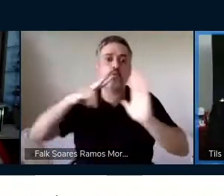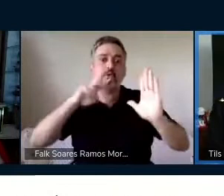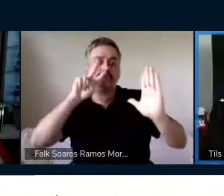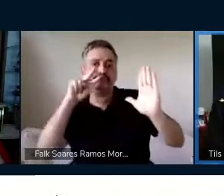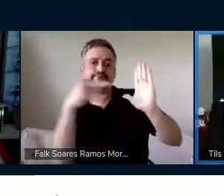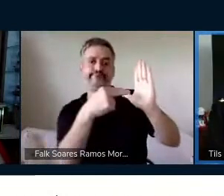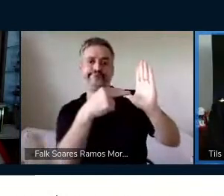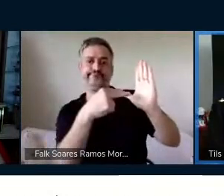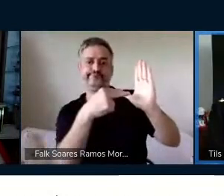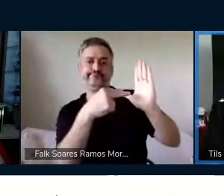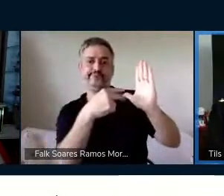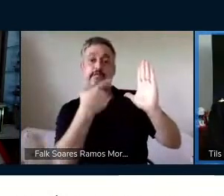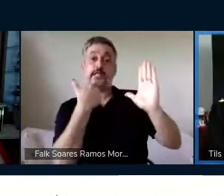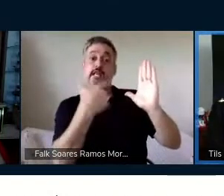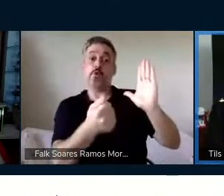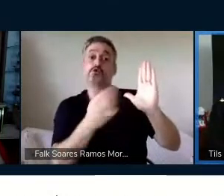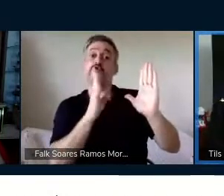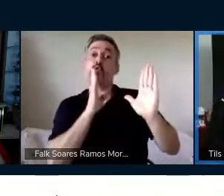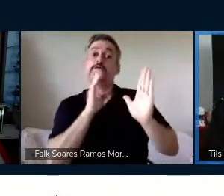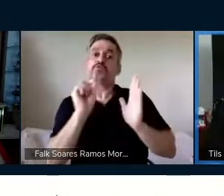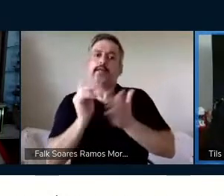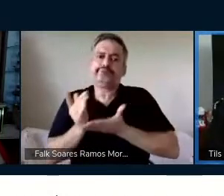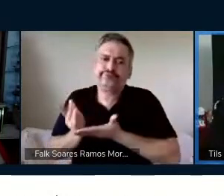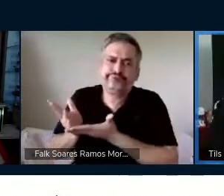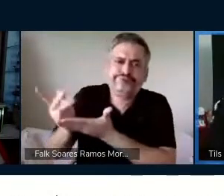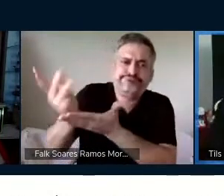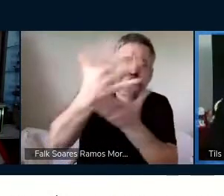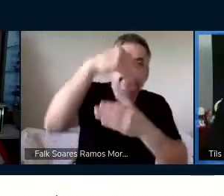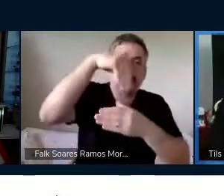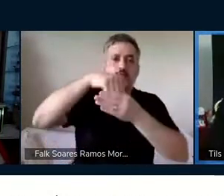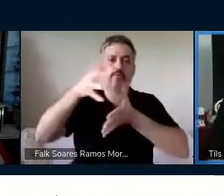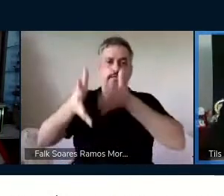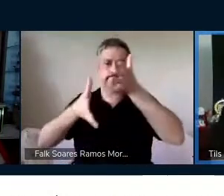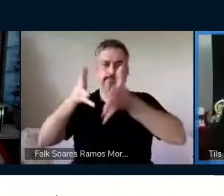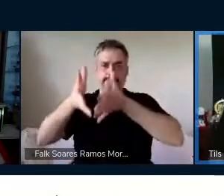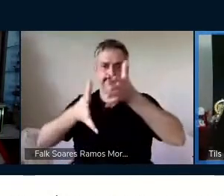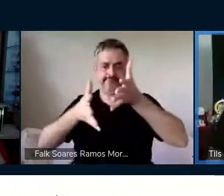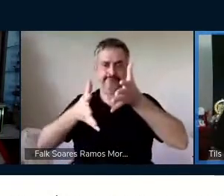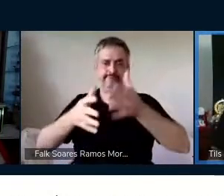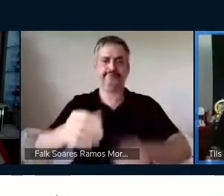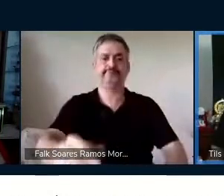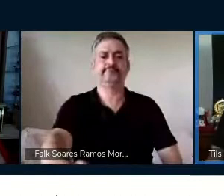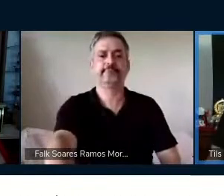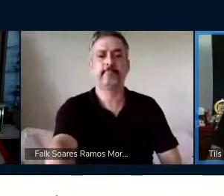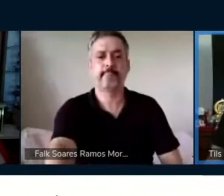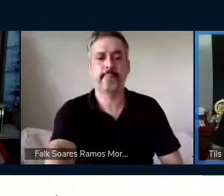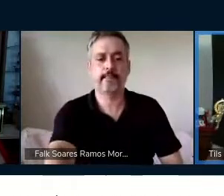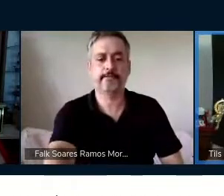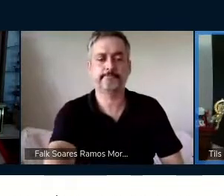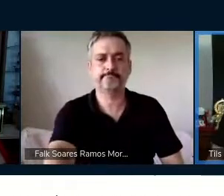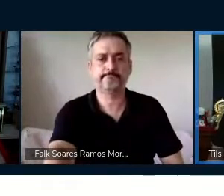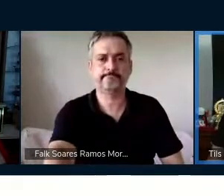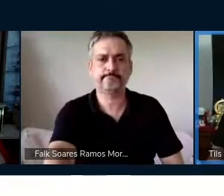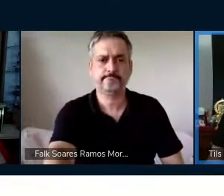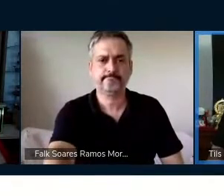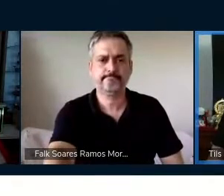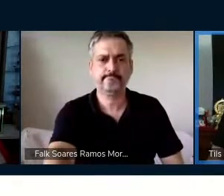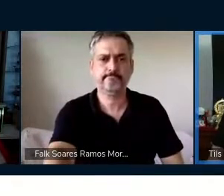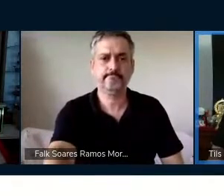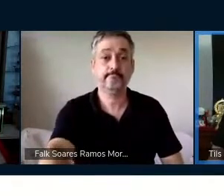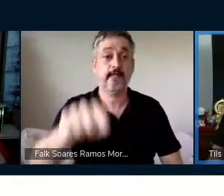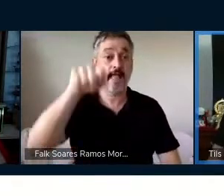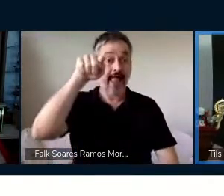Ou seja, é necessário que se aprofunde o conhecimento para que isso seja refletido em uma